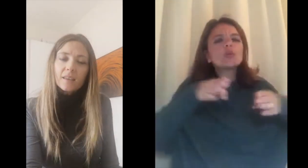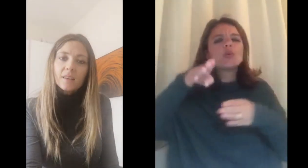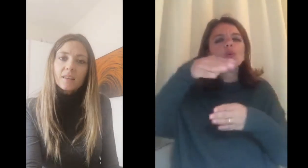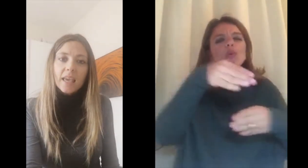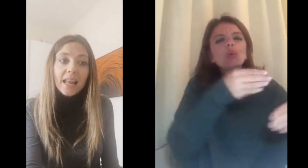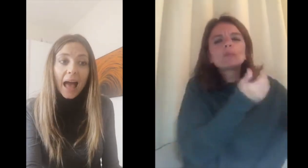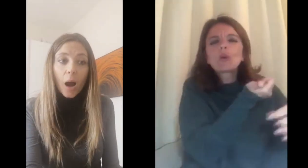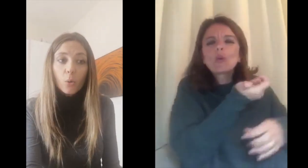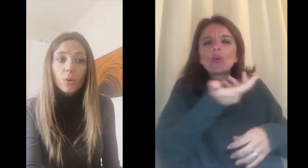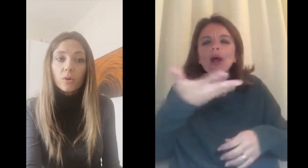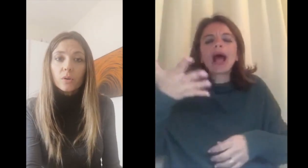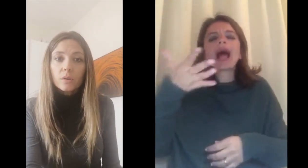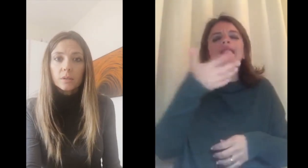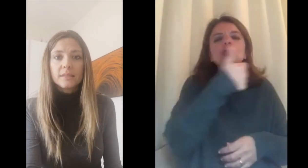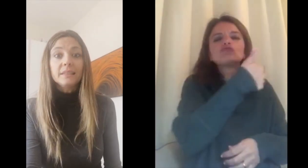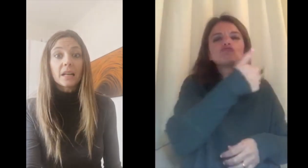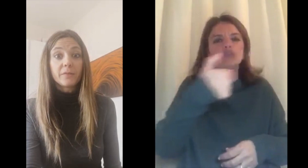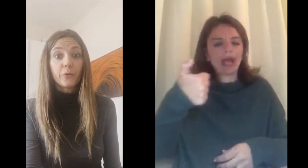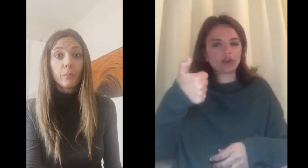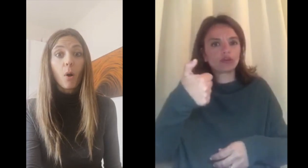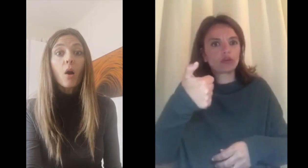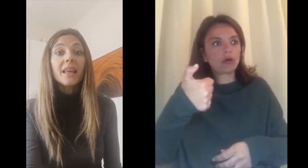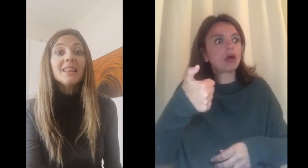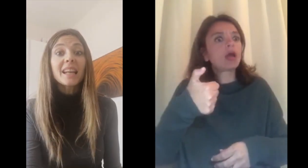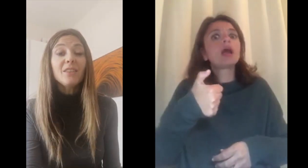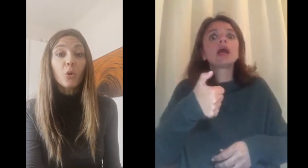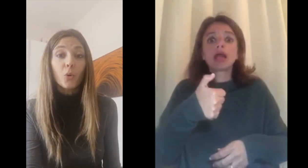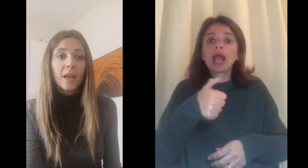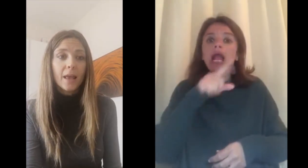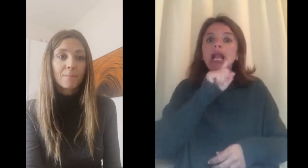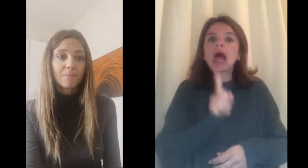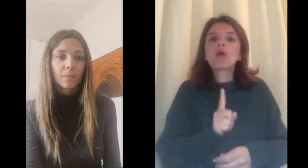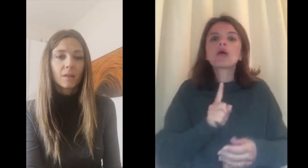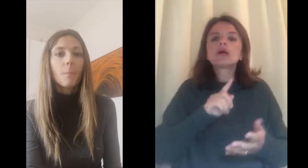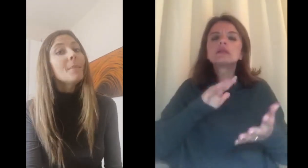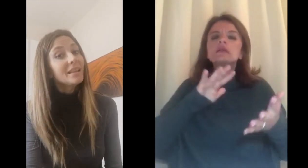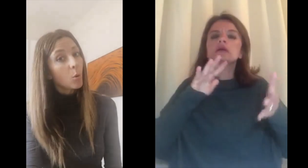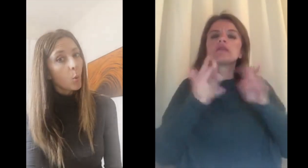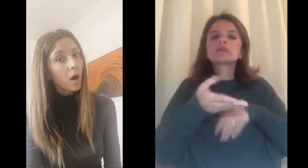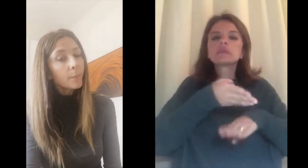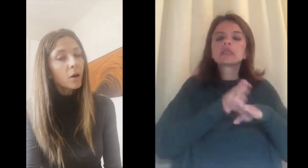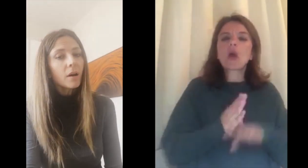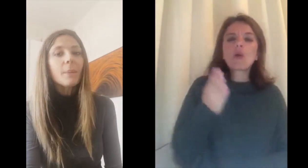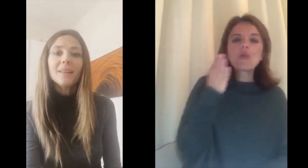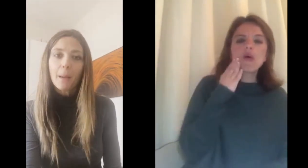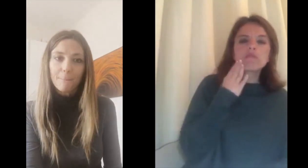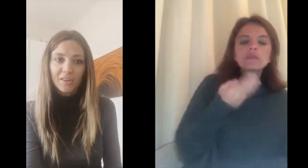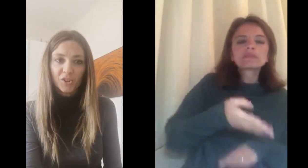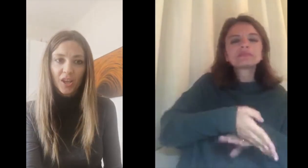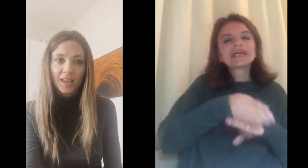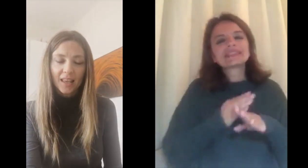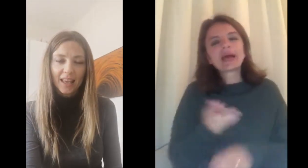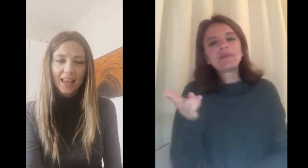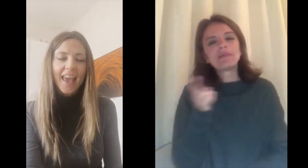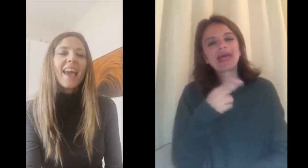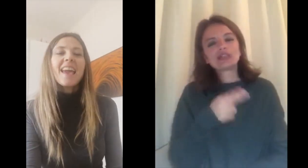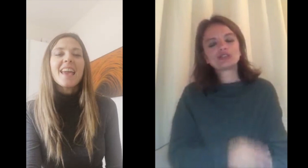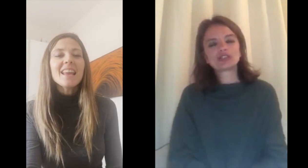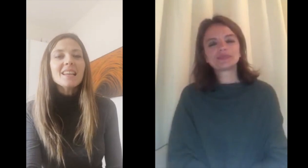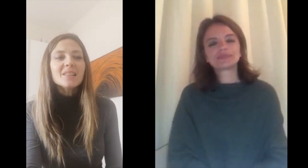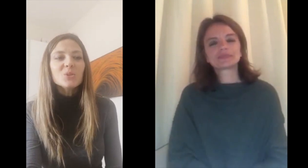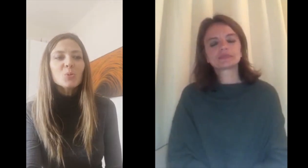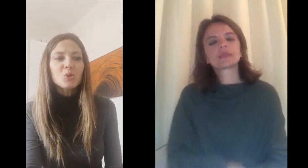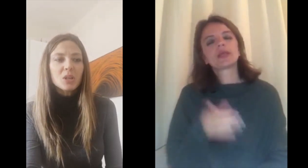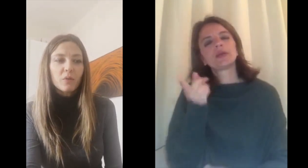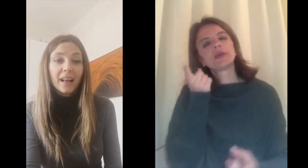così che Glauco si trasformò in tritone, metà uomo e metà pesce.